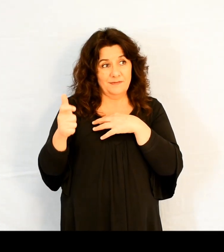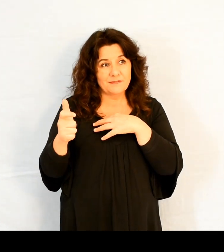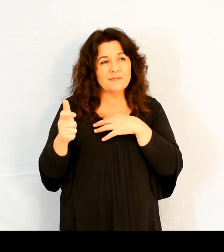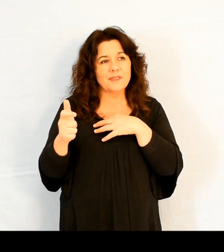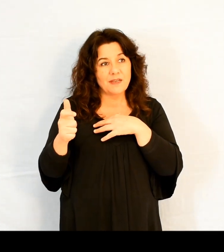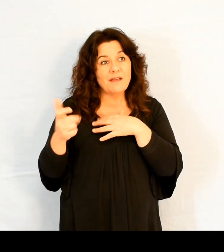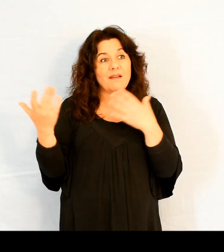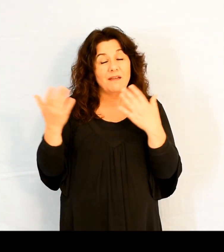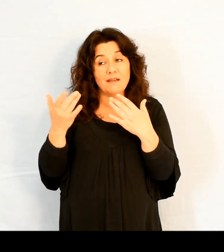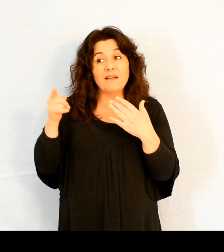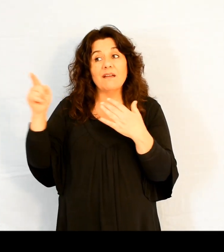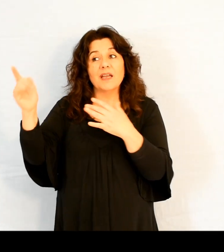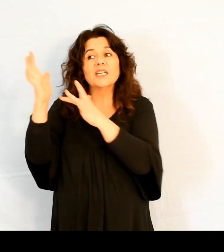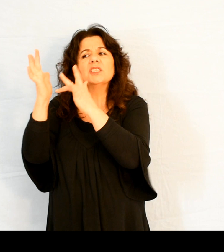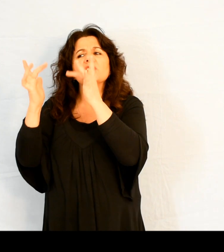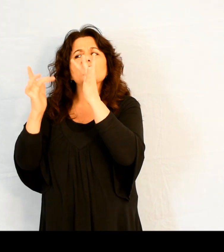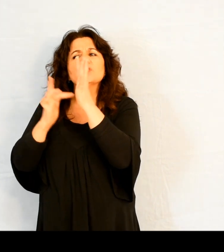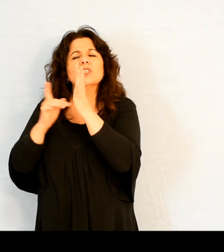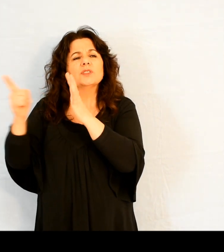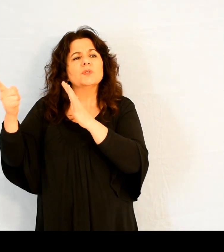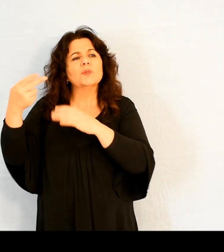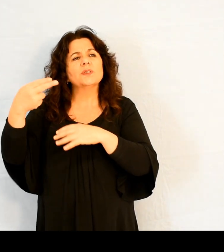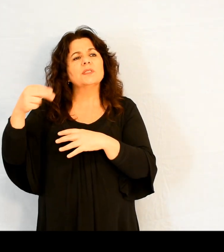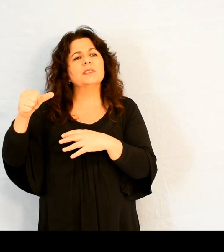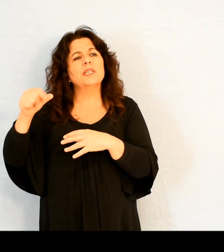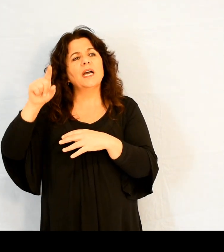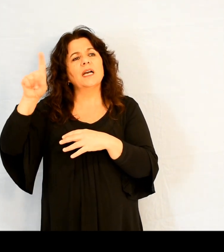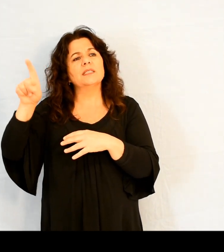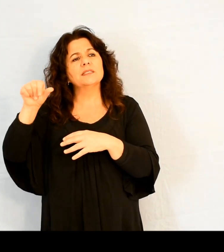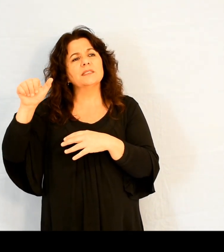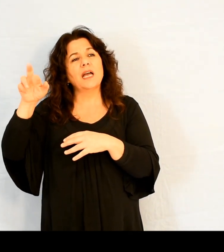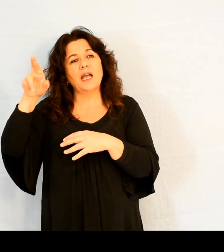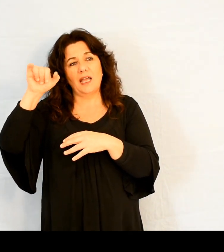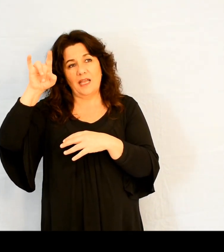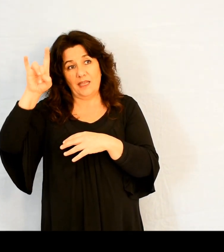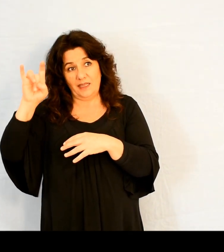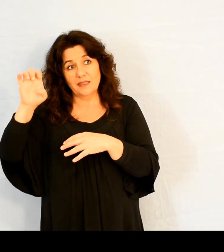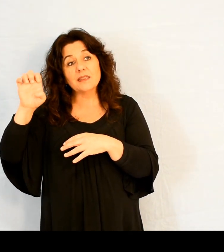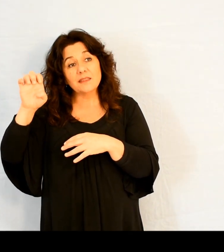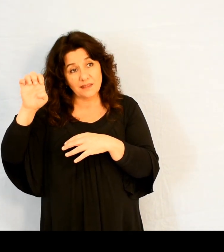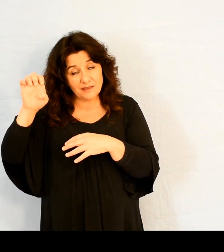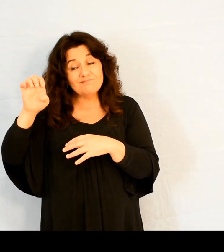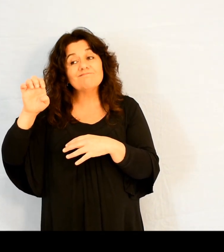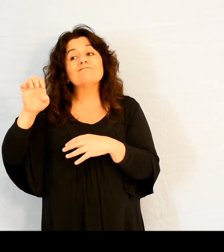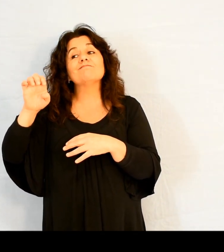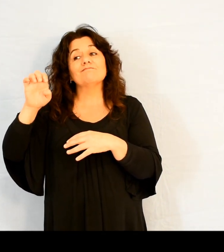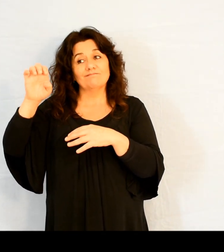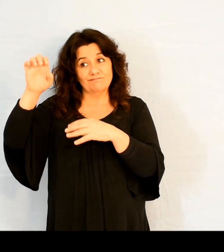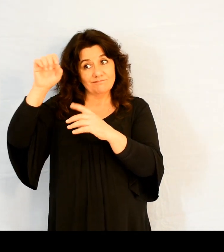Jésus de Nazareth, Dieu lui a donné l'onction d'Esprit Saint et de puissance.